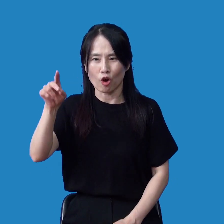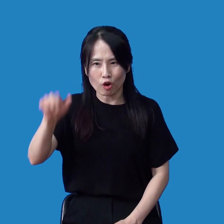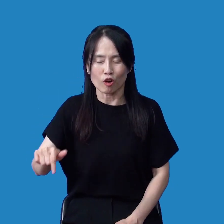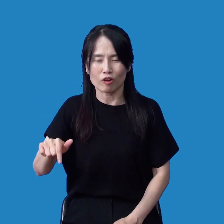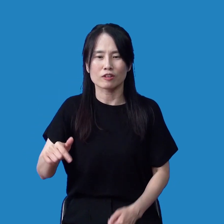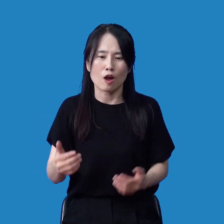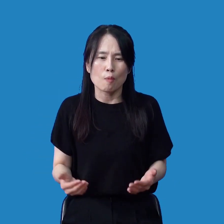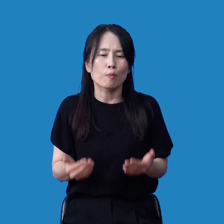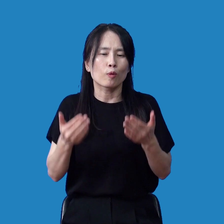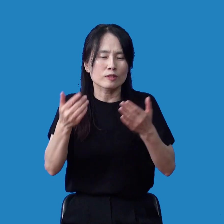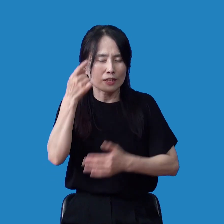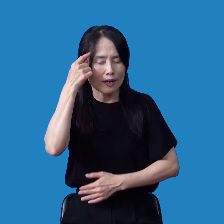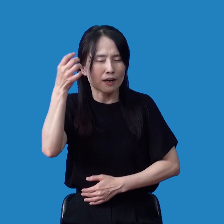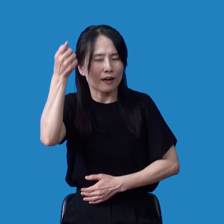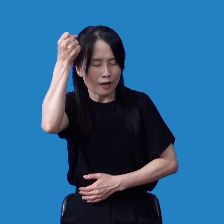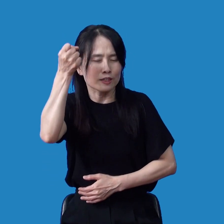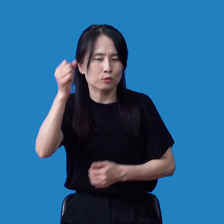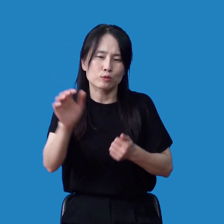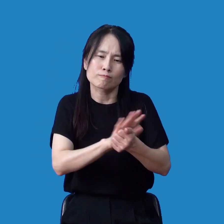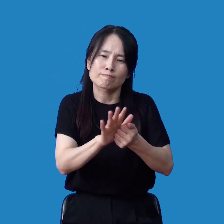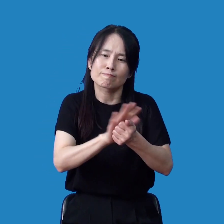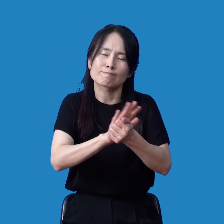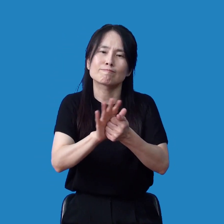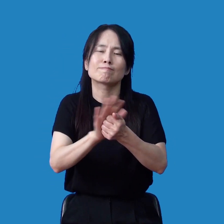사역. 이름이 얼마나 좋습니까?